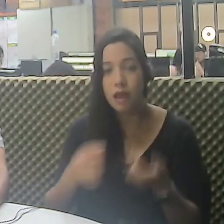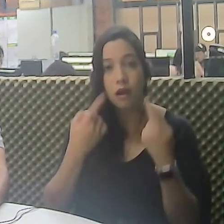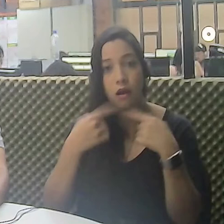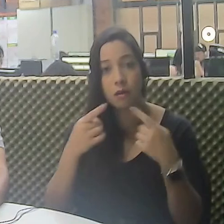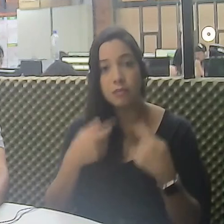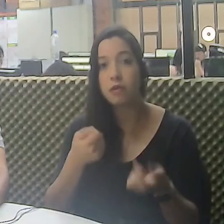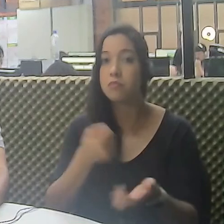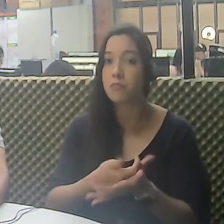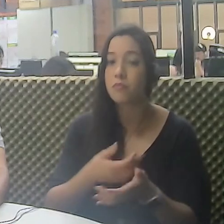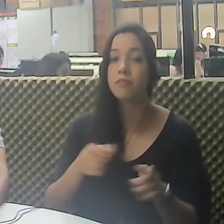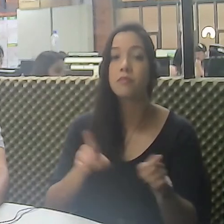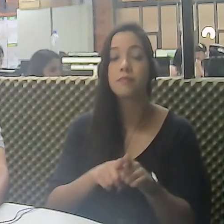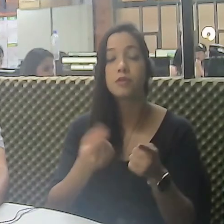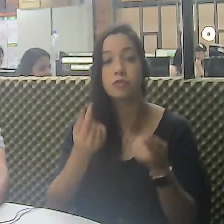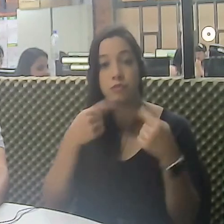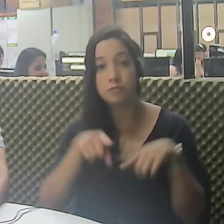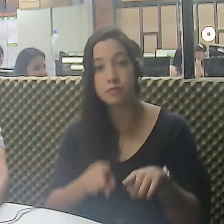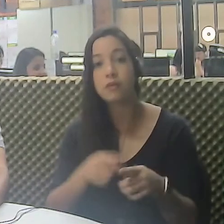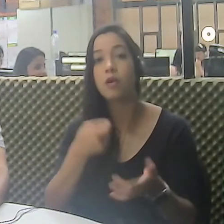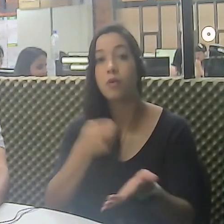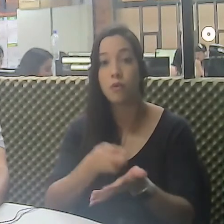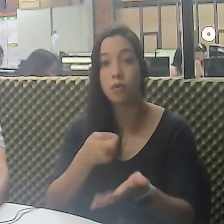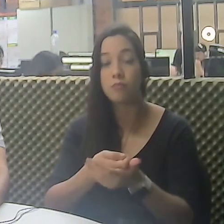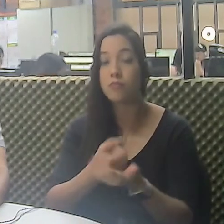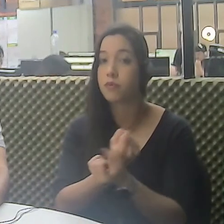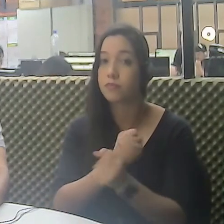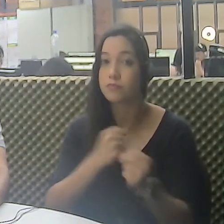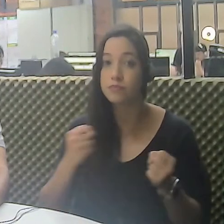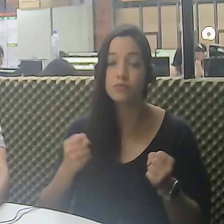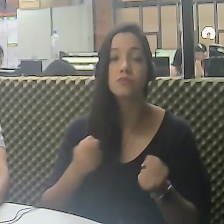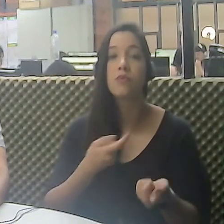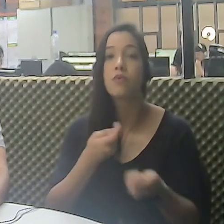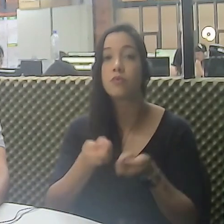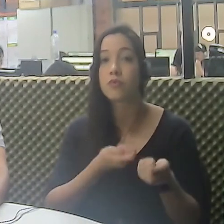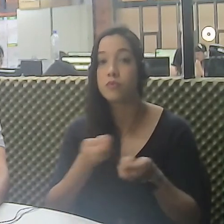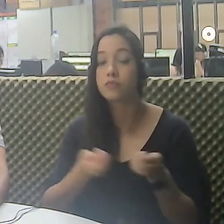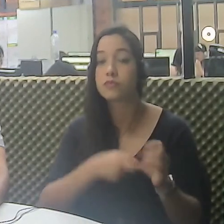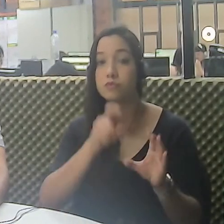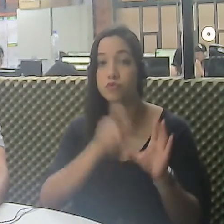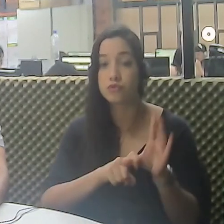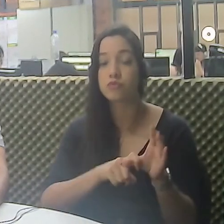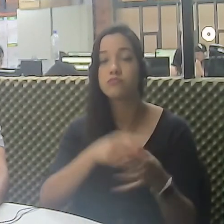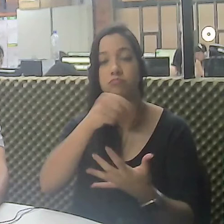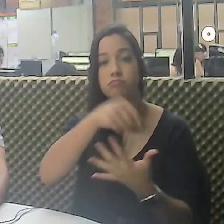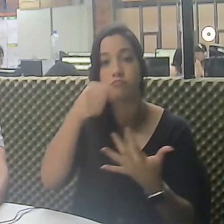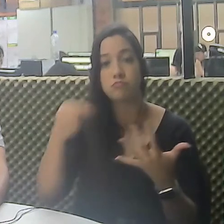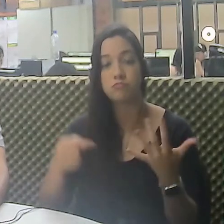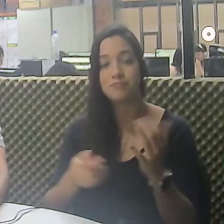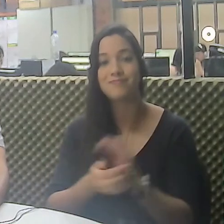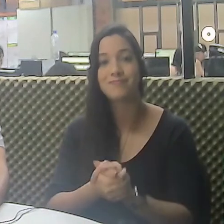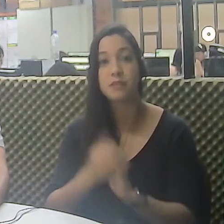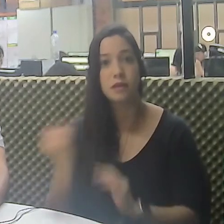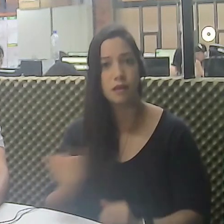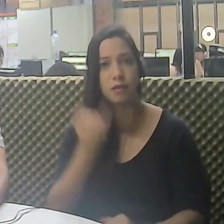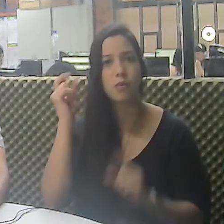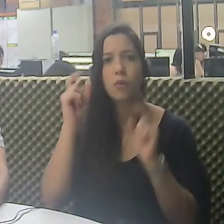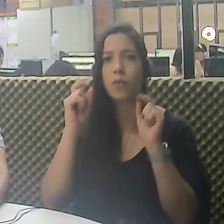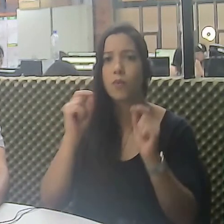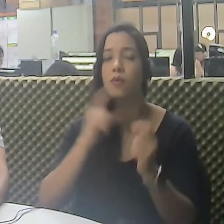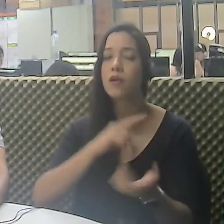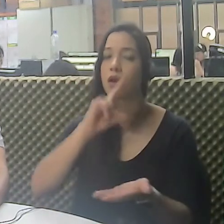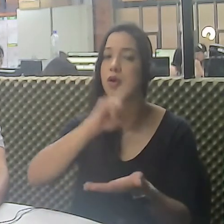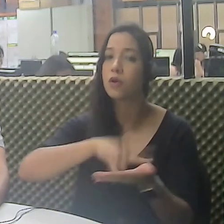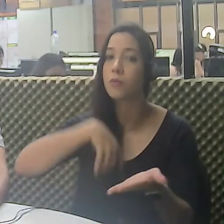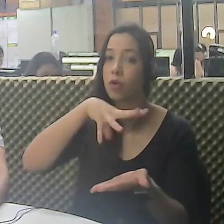relacionadas a compras, empréstimos, cobranças indevidas, renegociação de dívidas, entre outros. É importante levar cópia